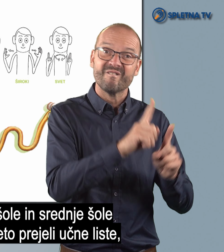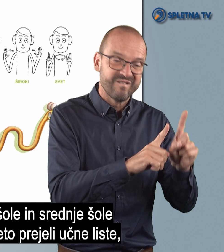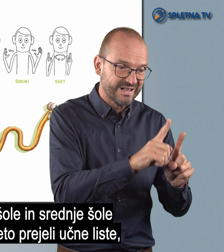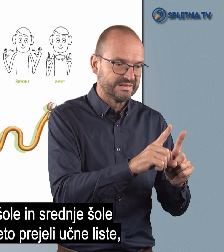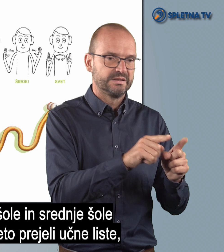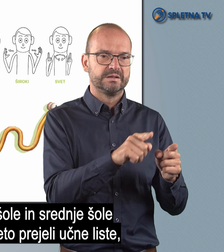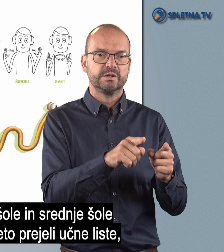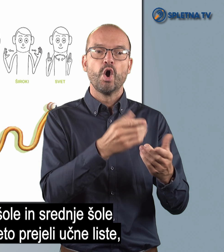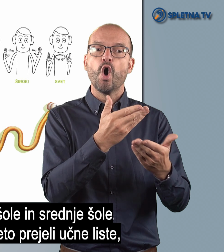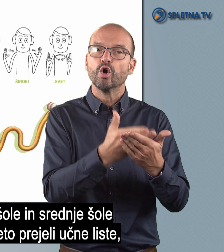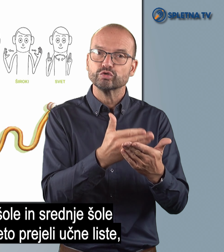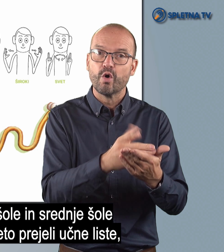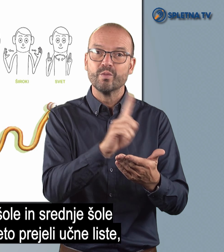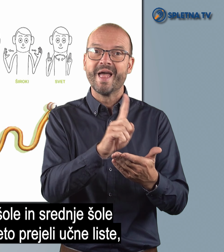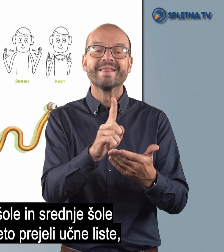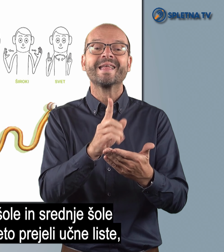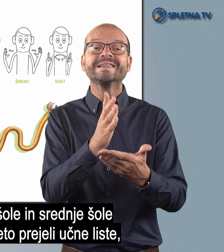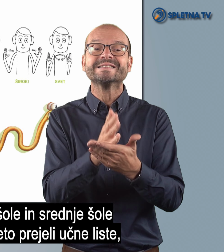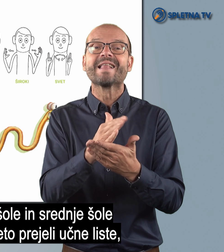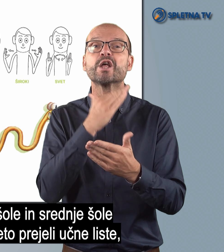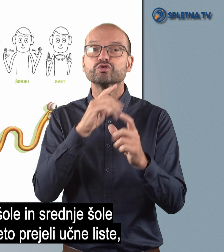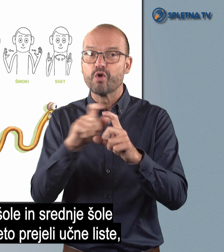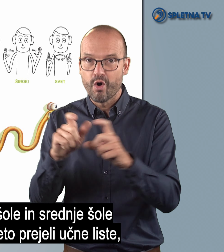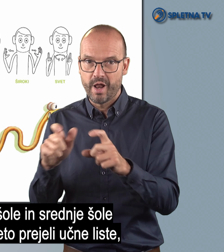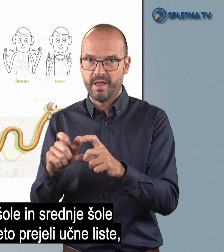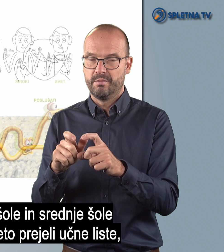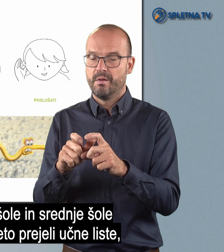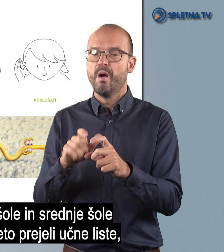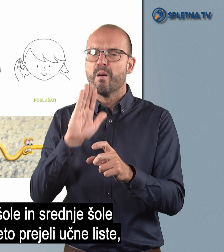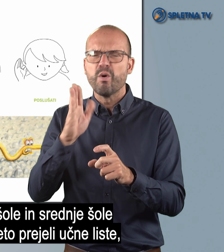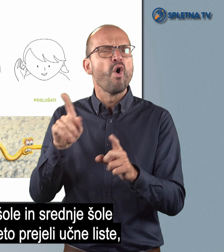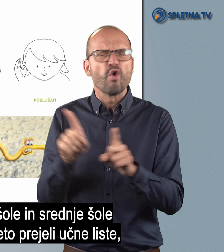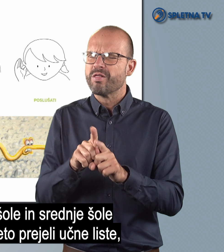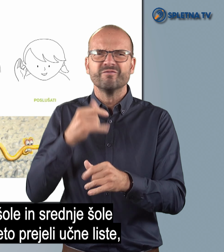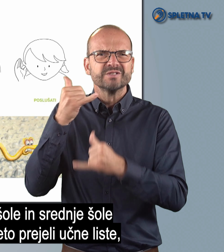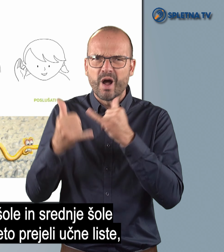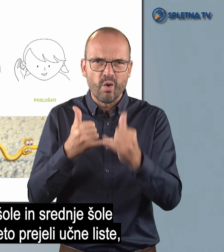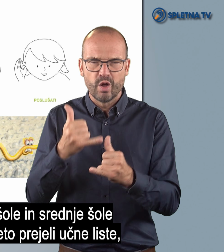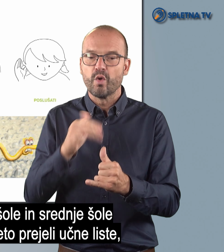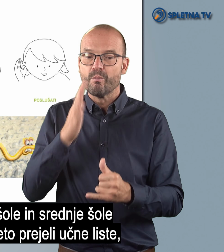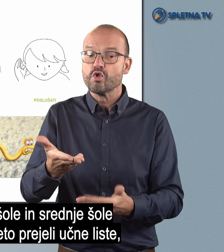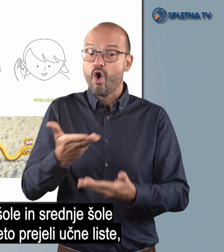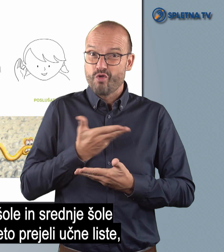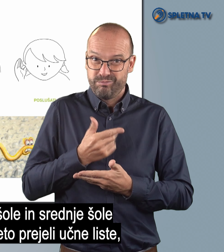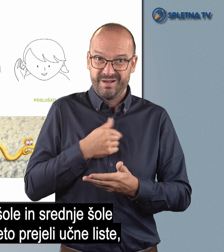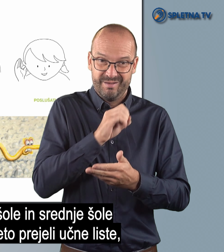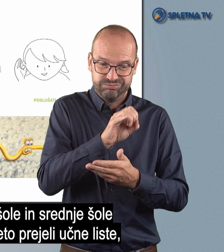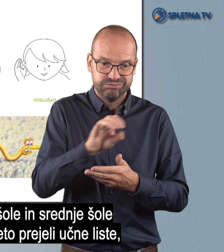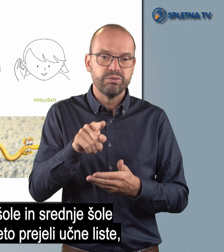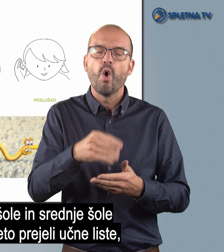Vrtci, osnovne šole in srednje šole bodo kot vsako leto prejeli učne liste, da bodo otrokom lahko predstavili